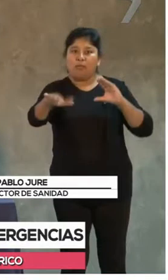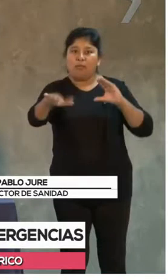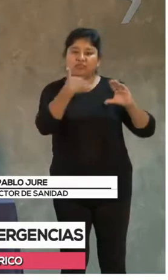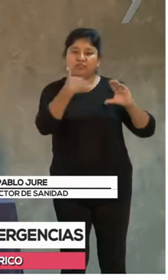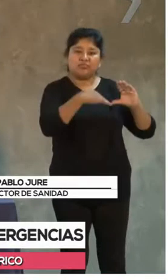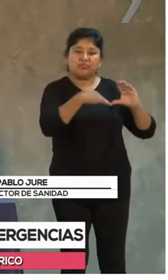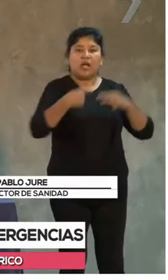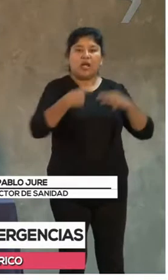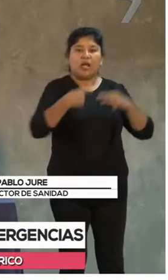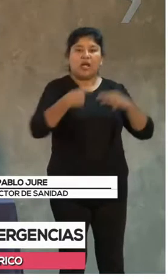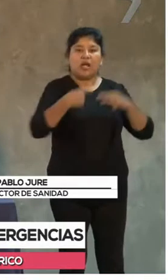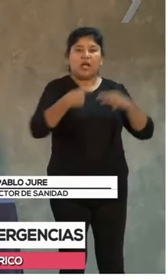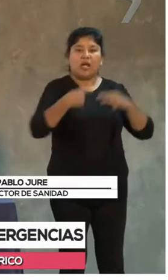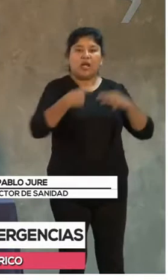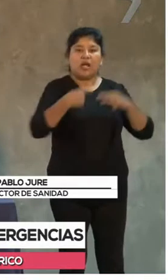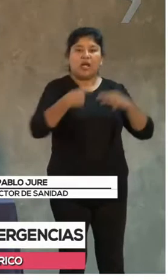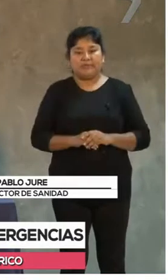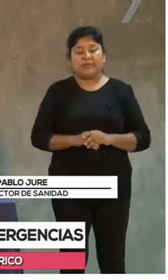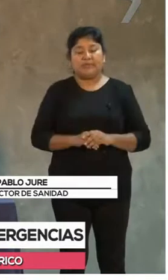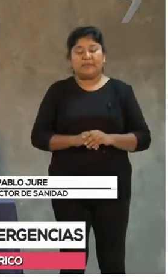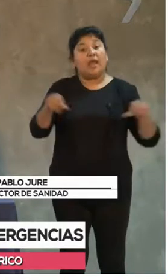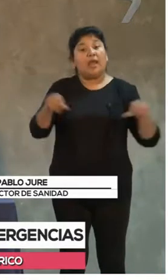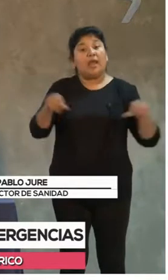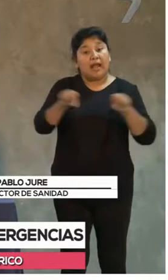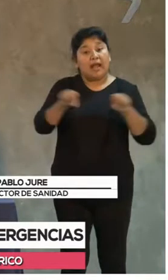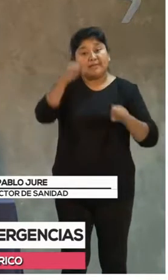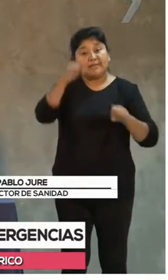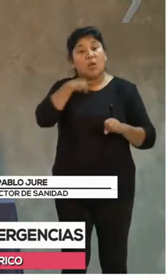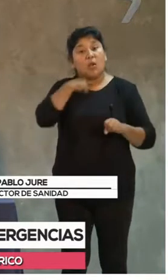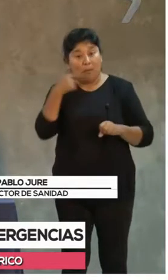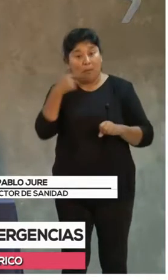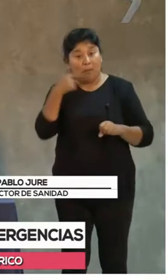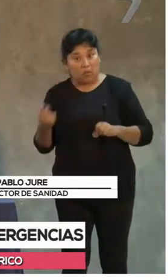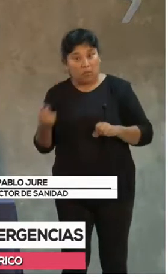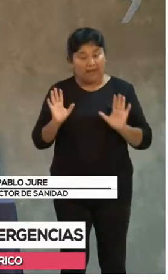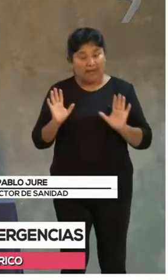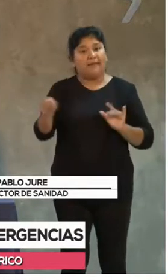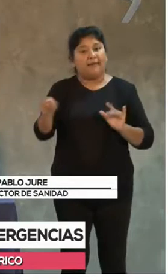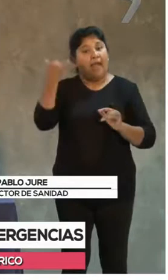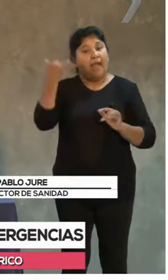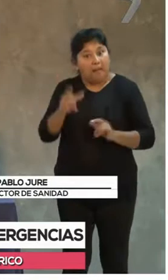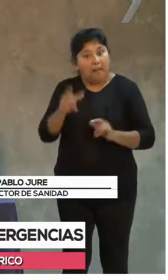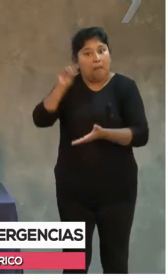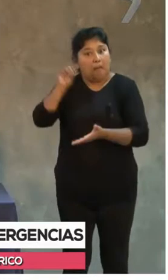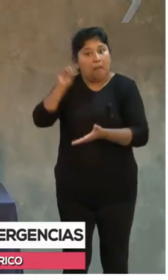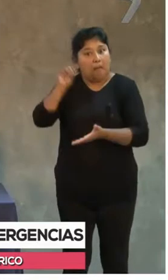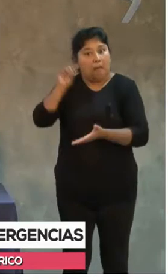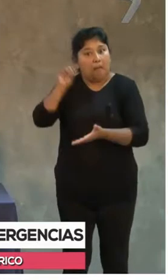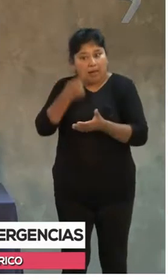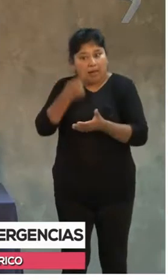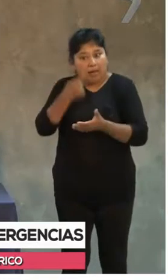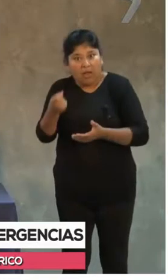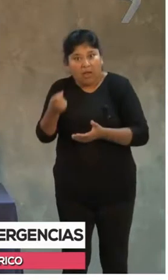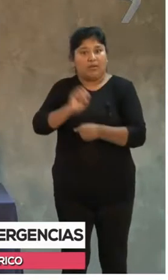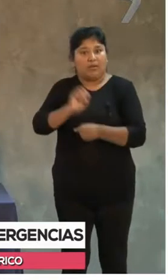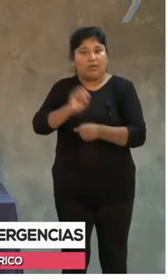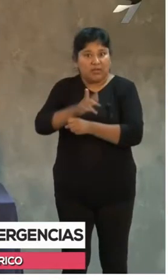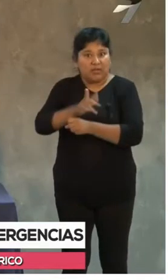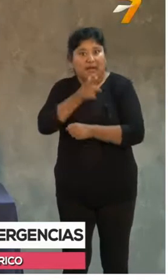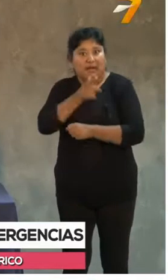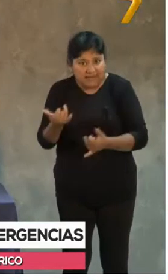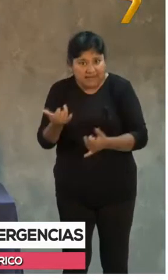El último dato sobre si hay más casos confirmados o sospechosos, si ya se hicieron cuando se